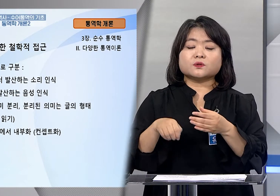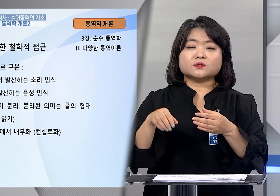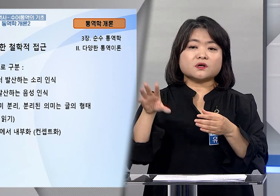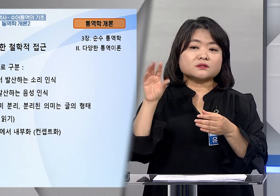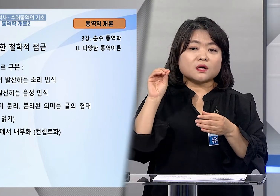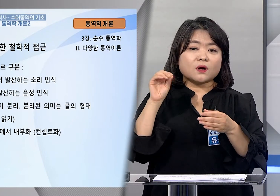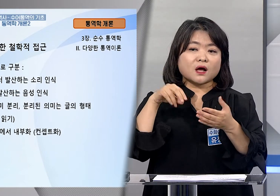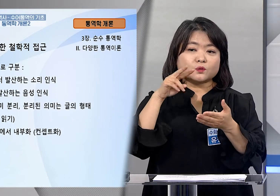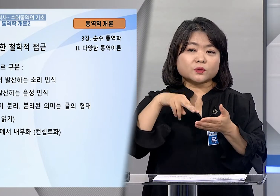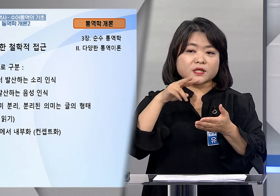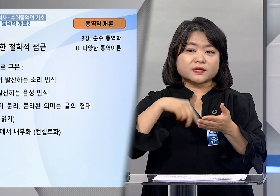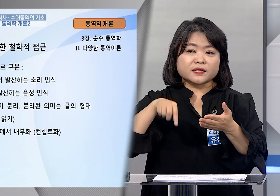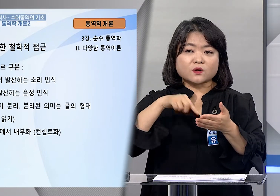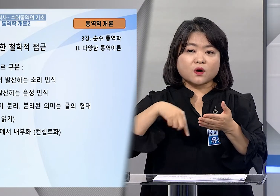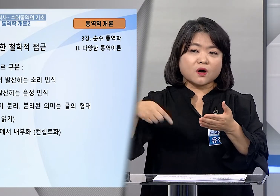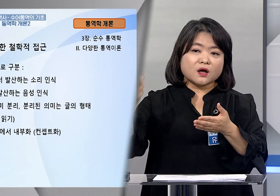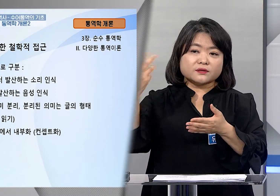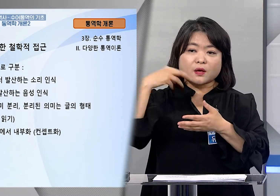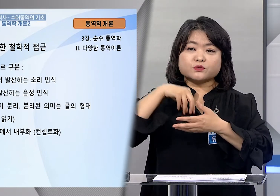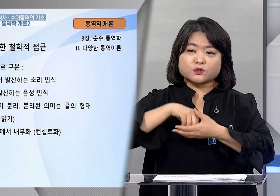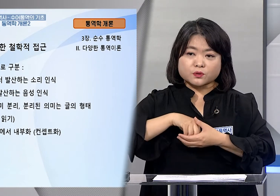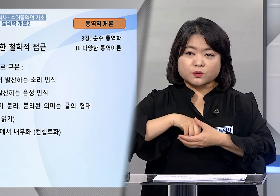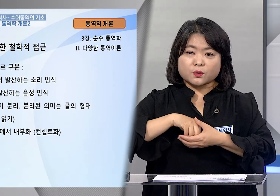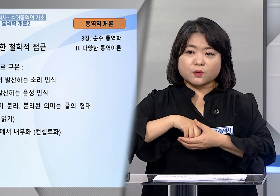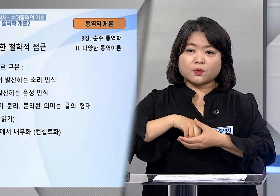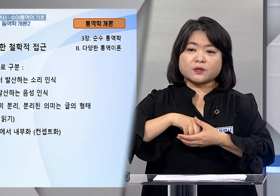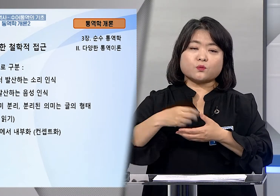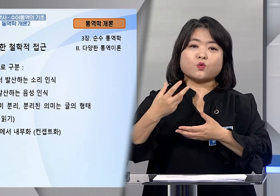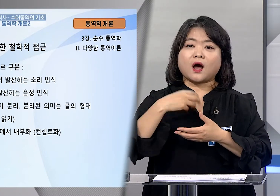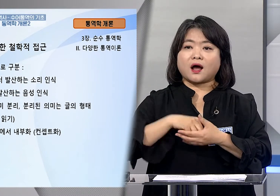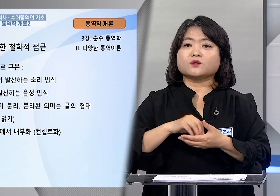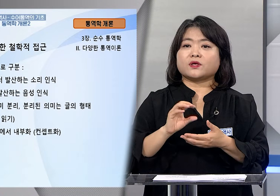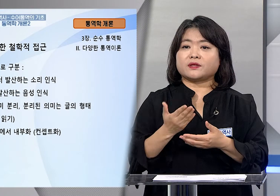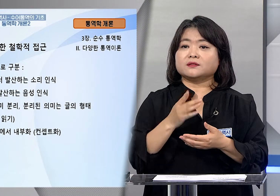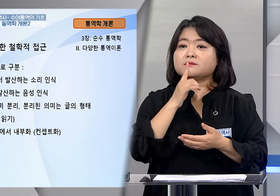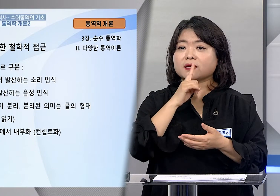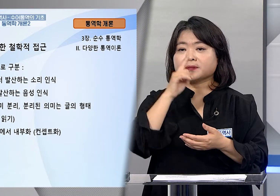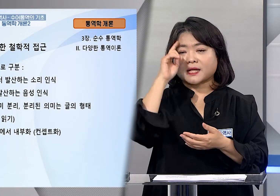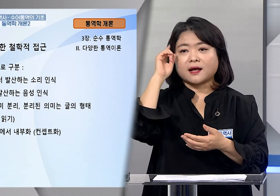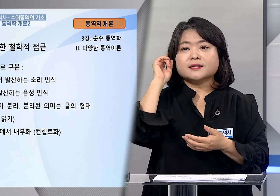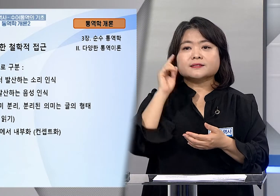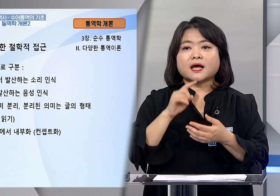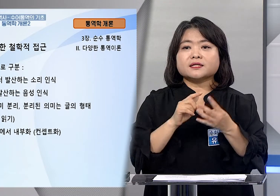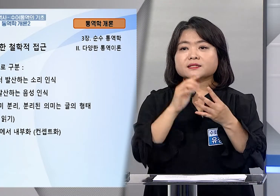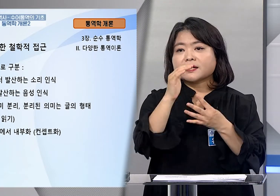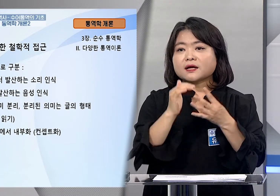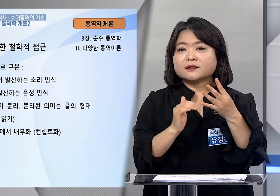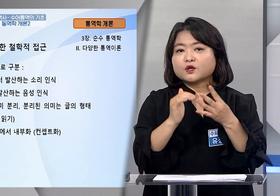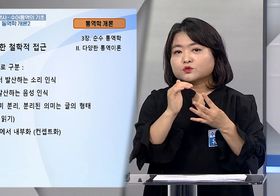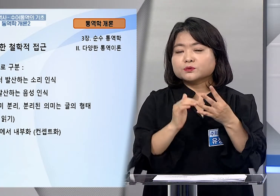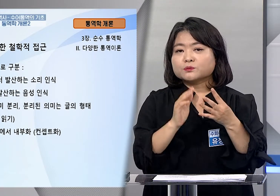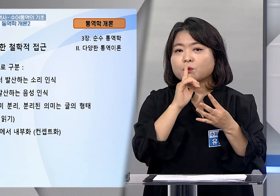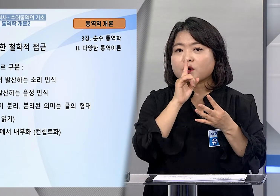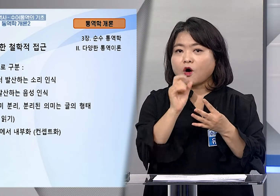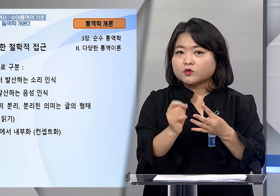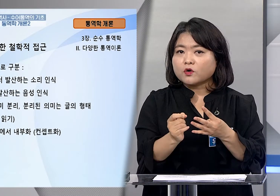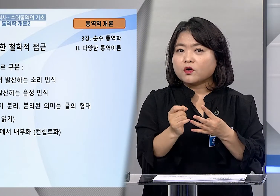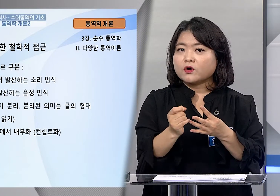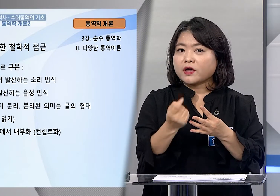청자와 독자 내에서 내부적으로 내부화된다는 말입니다. 이 4단계의 구분은 보면 언어의